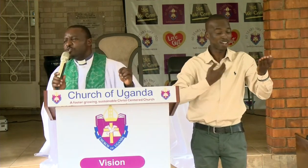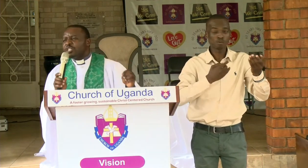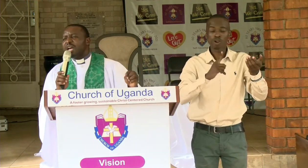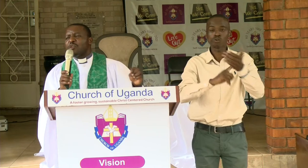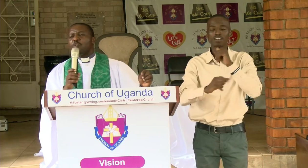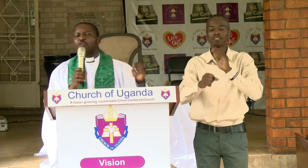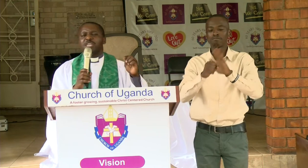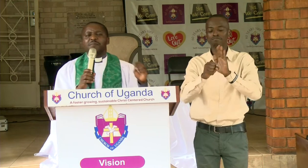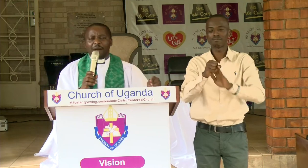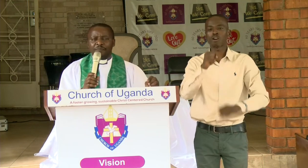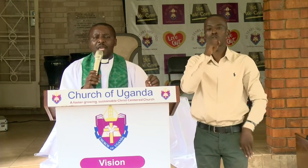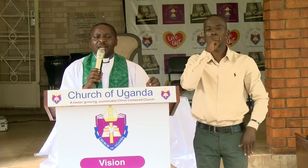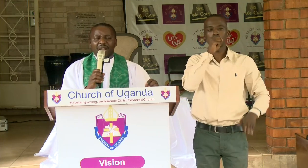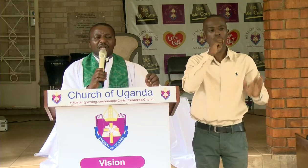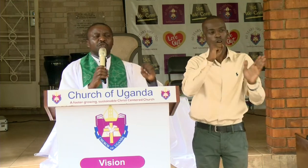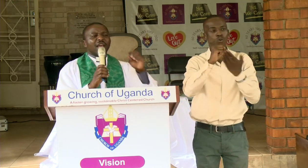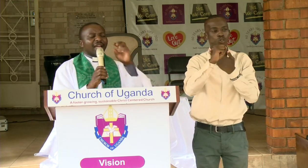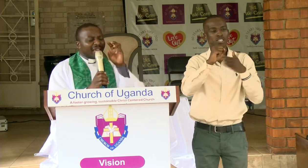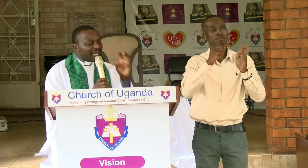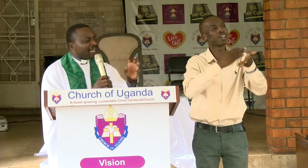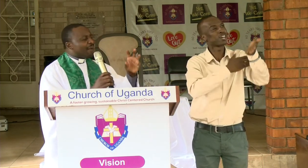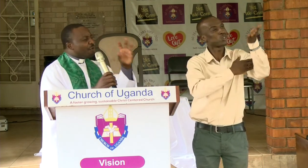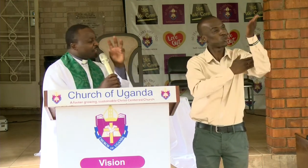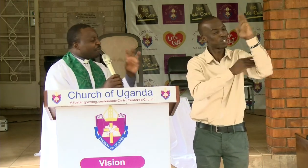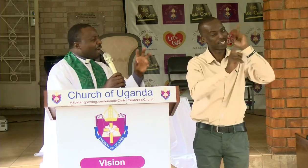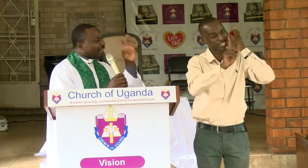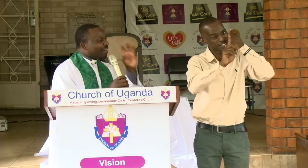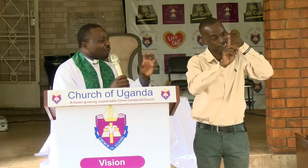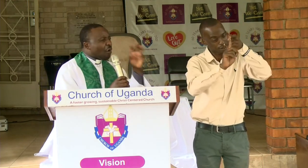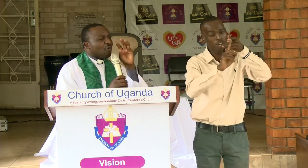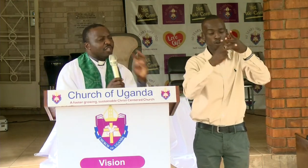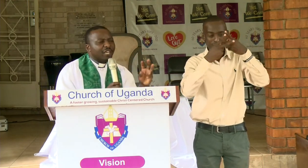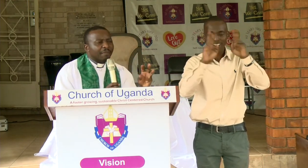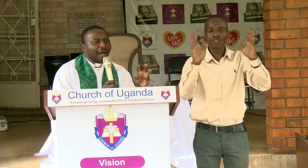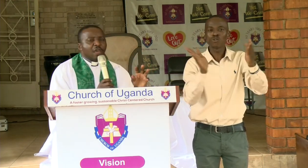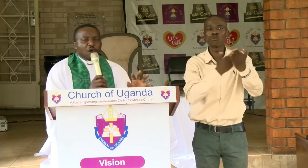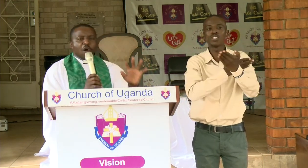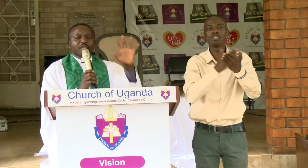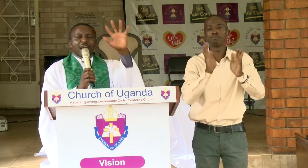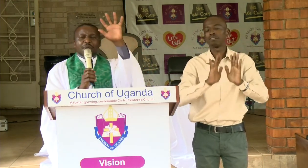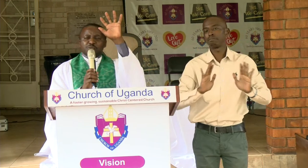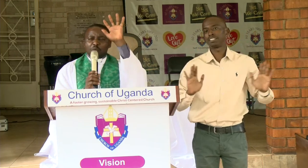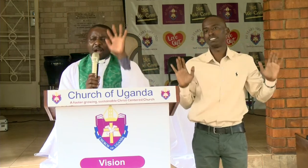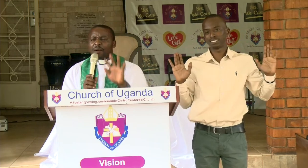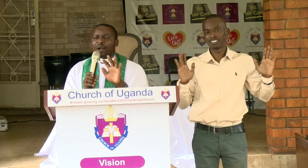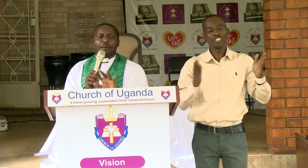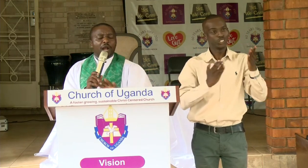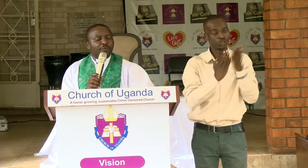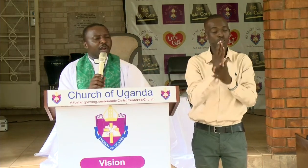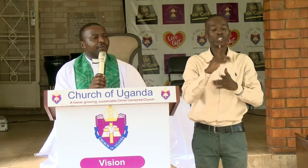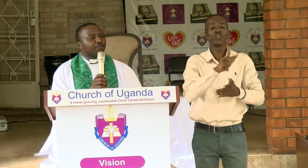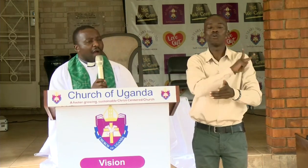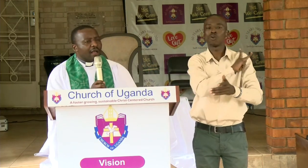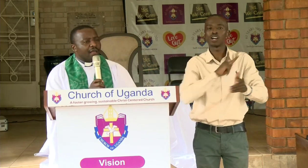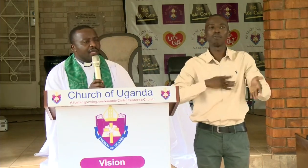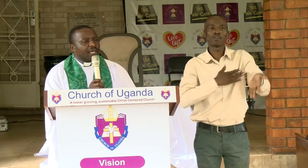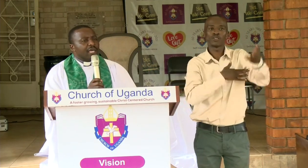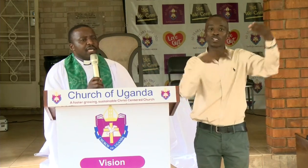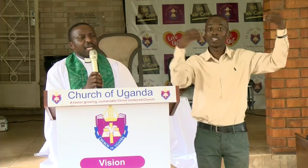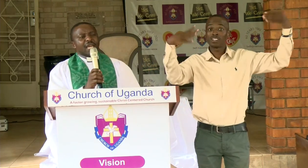bw'akwata omuzindaalo okuyimba, nga Katonda yagenderera munti bw'atandika okuyimba, ekyamazima obwakabaka wange